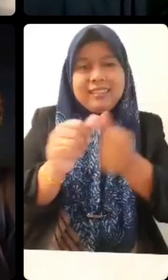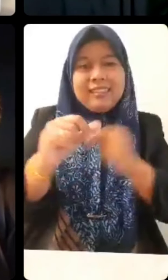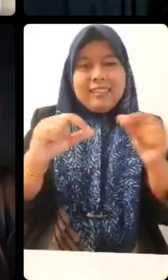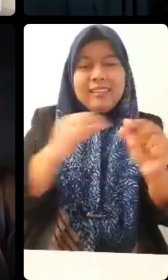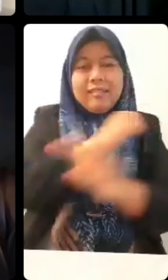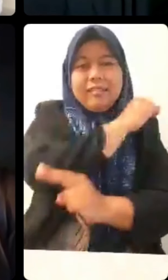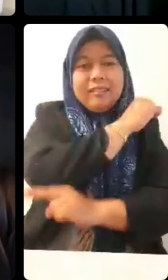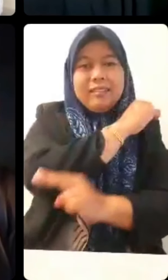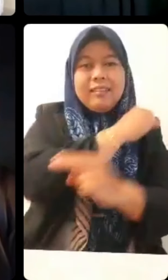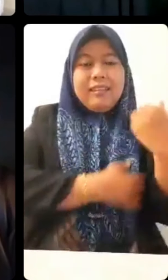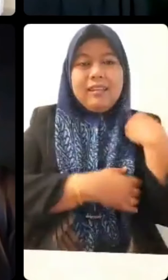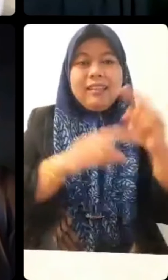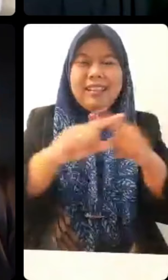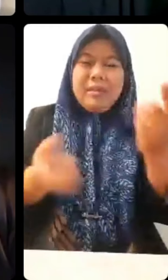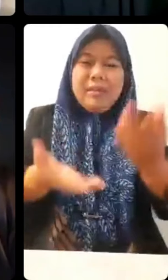mungkin agak kurang.